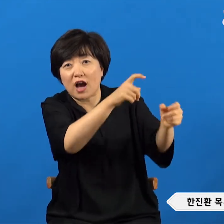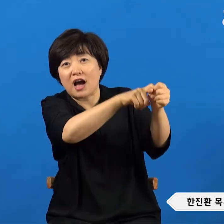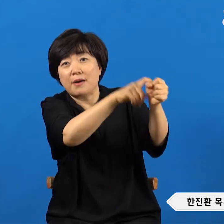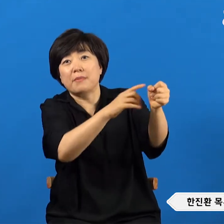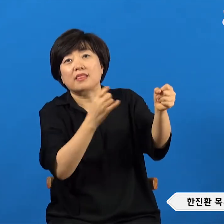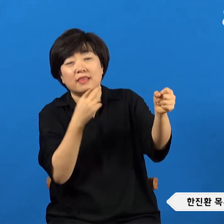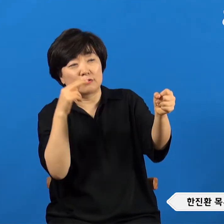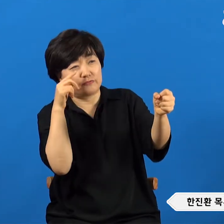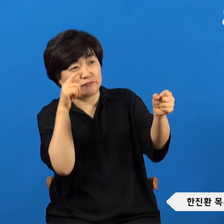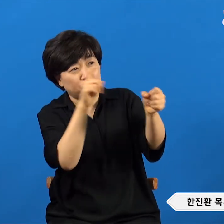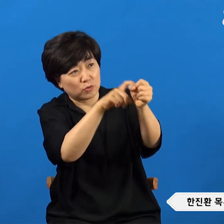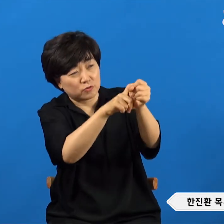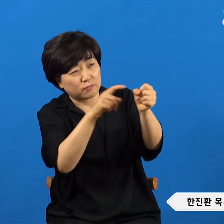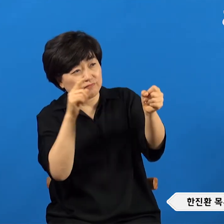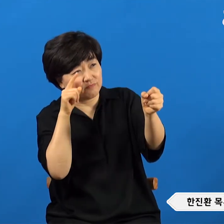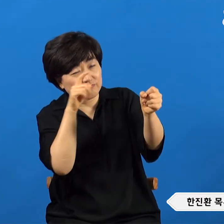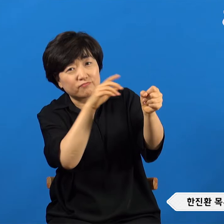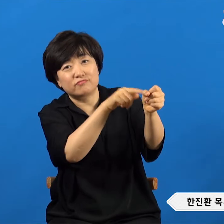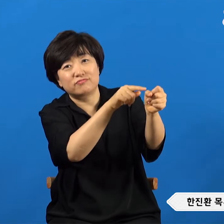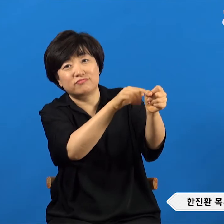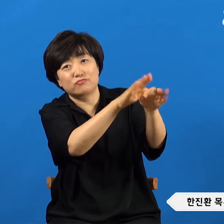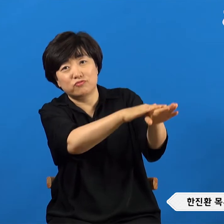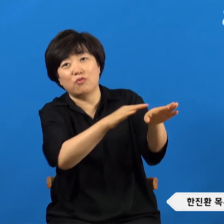사람들 같다.